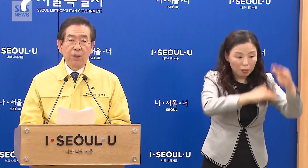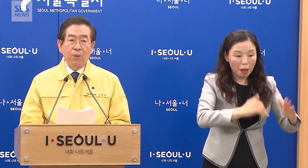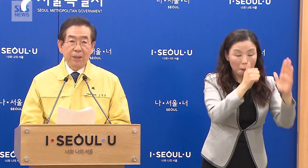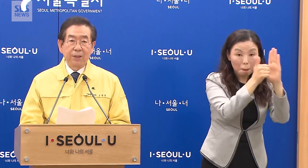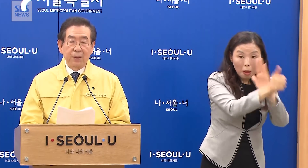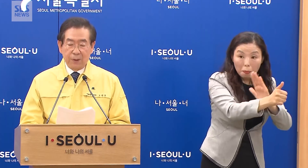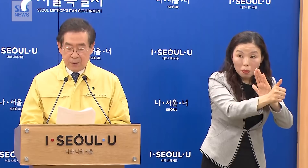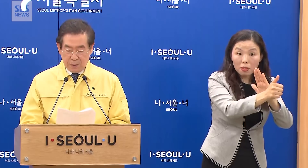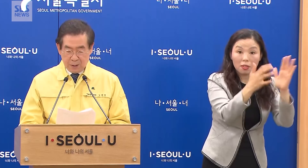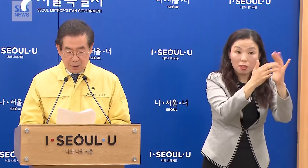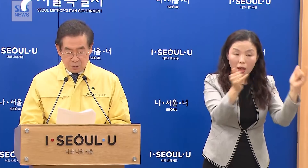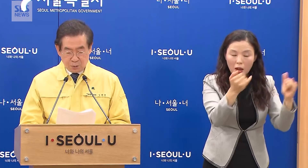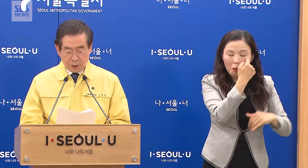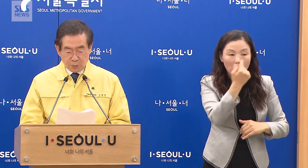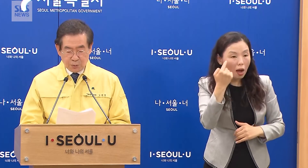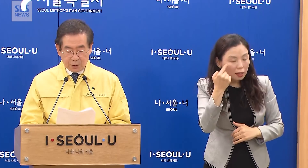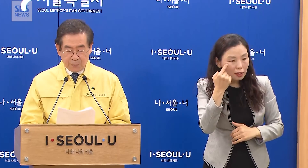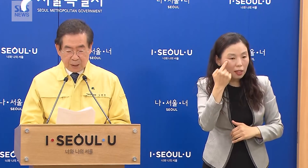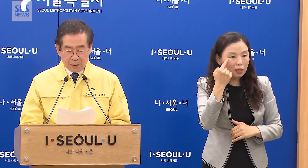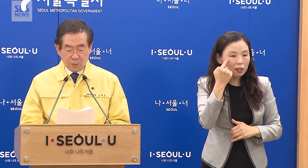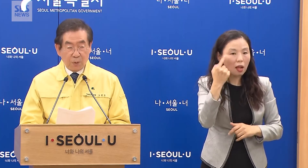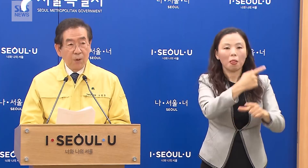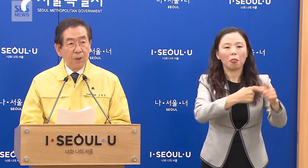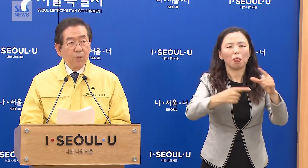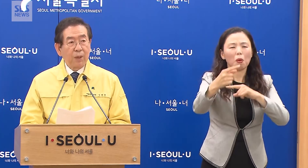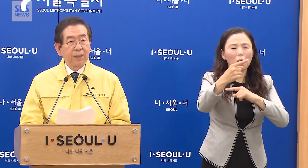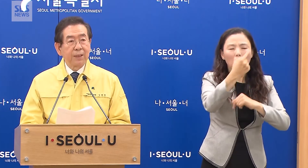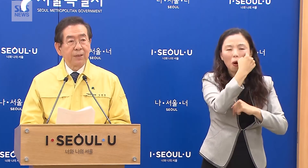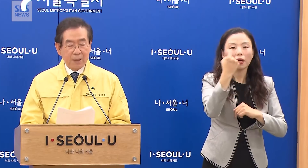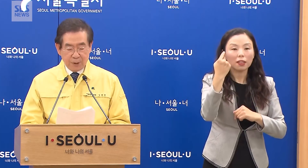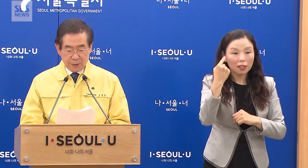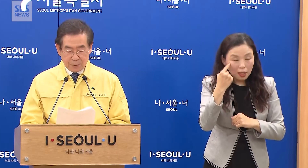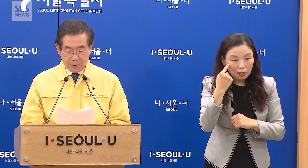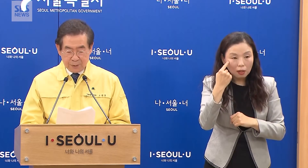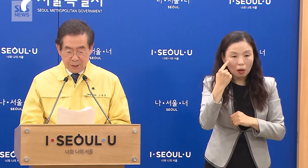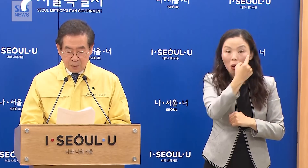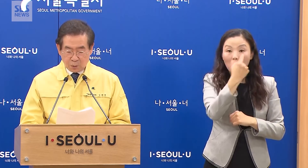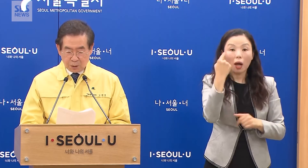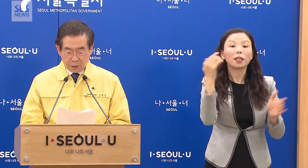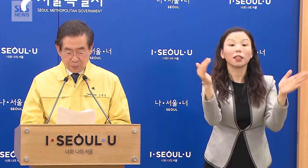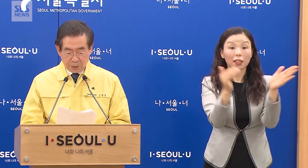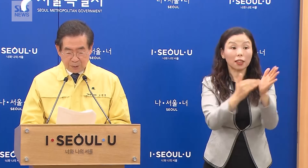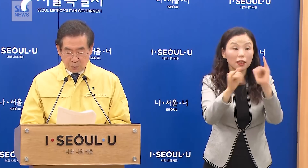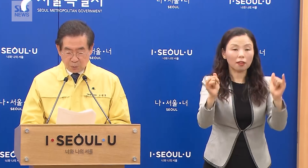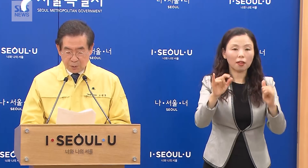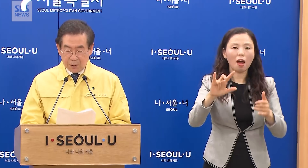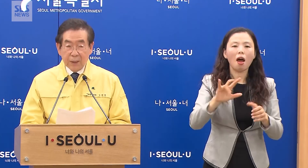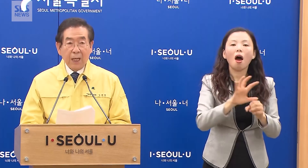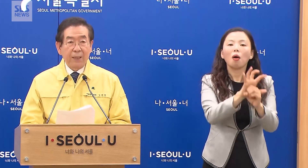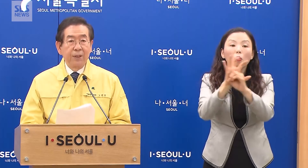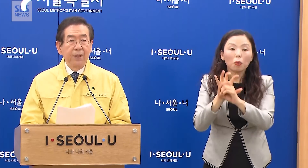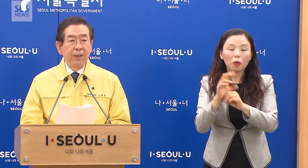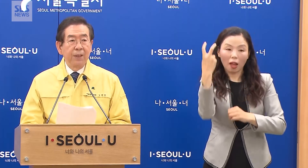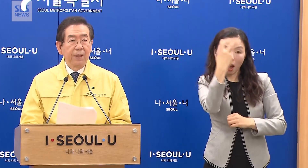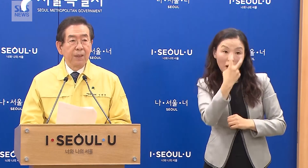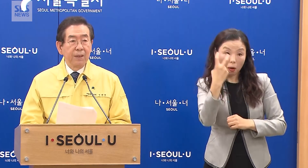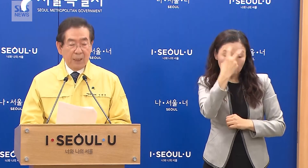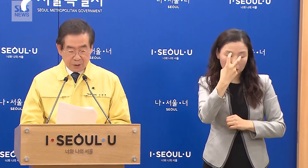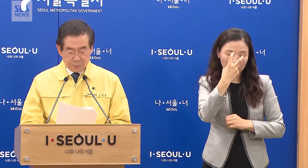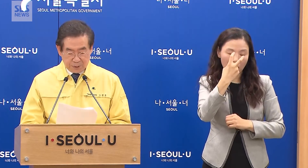확인해서 추가 노출 짤을 파악하고 확인된 사람에 대해서는 코로나 검사를 받도록 안내